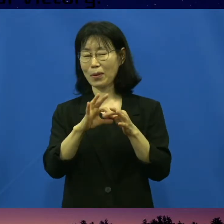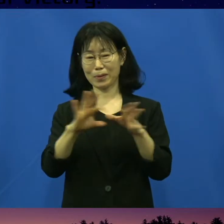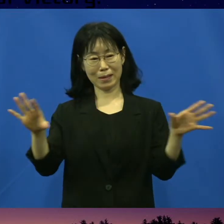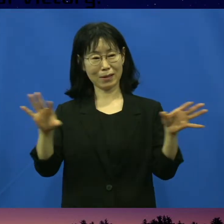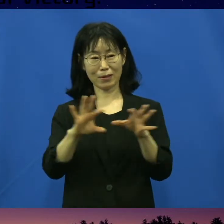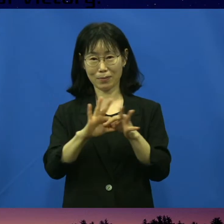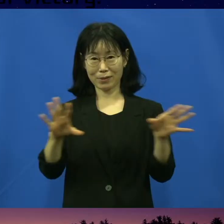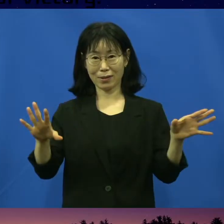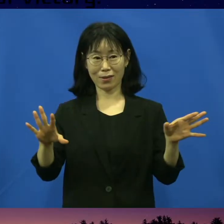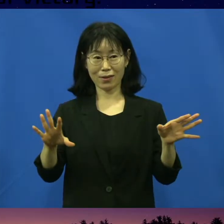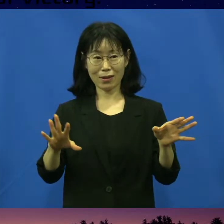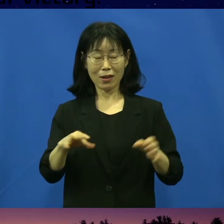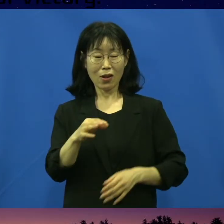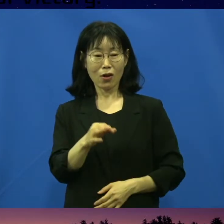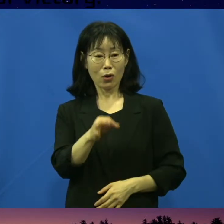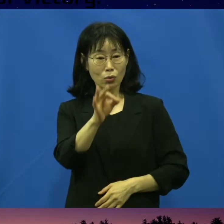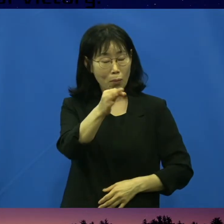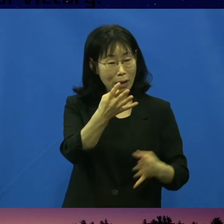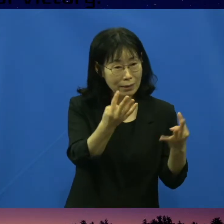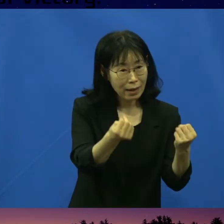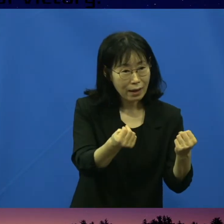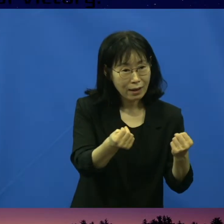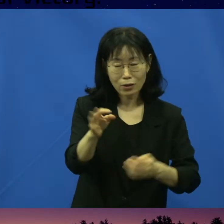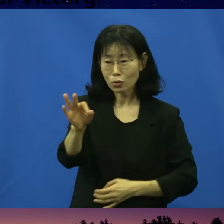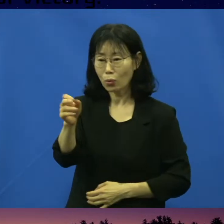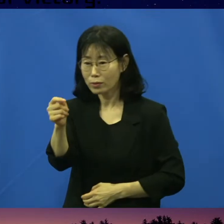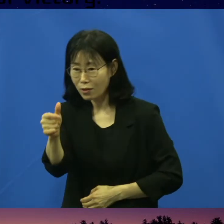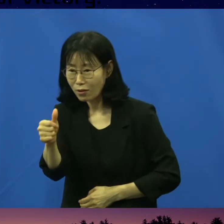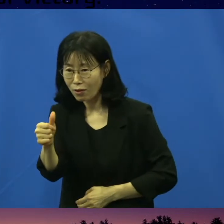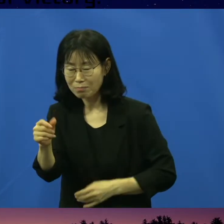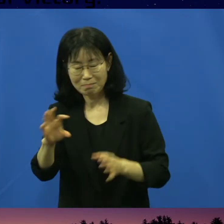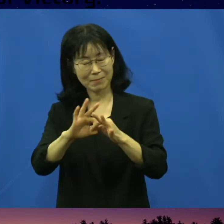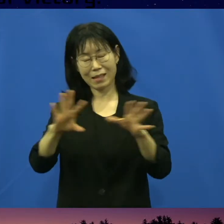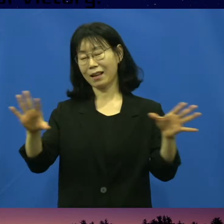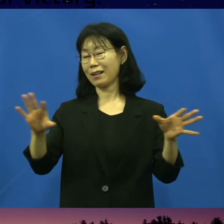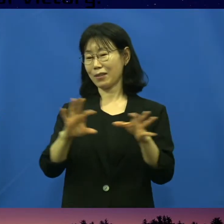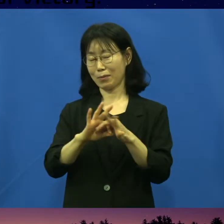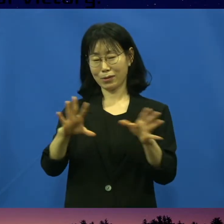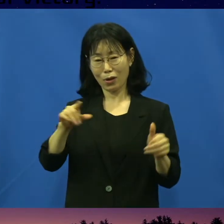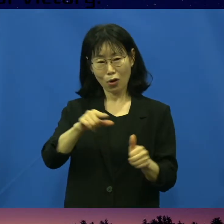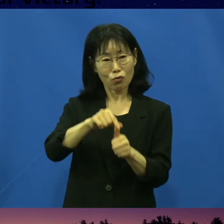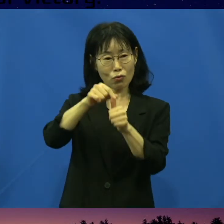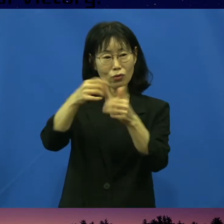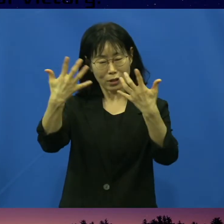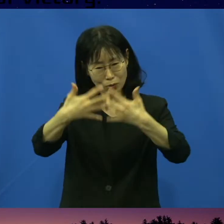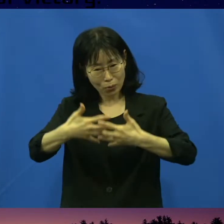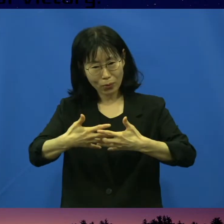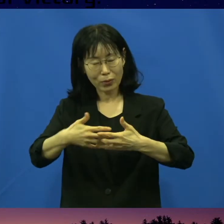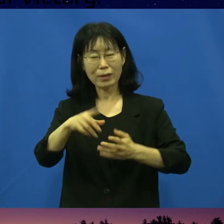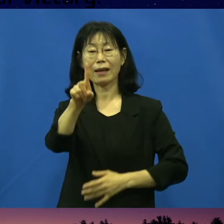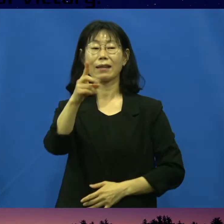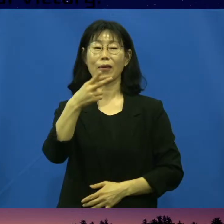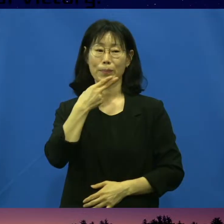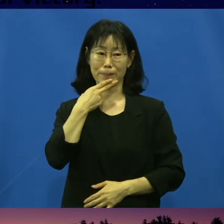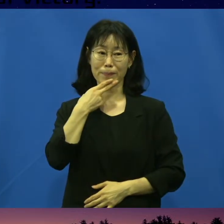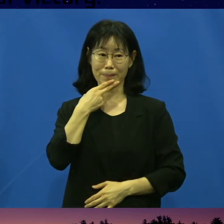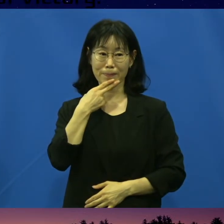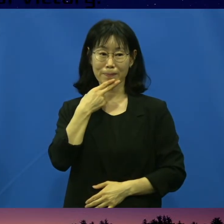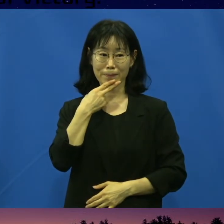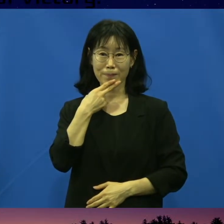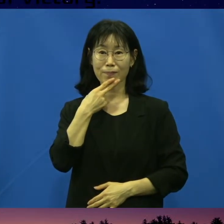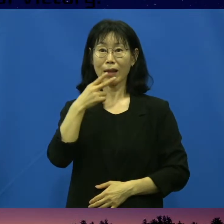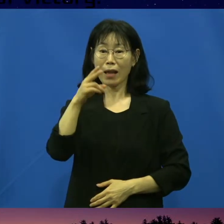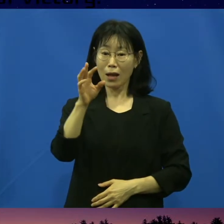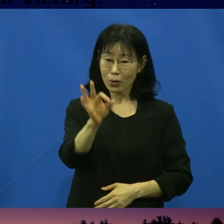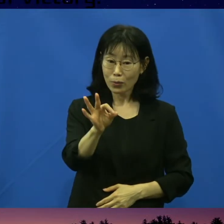재산 유무를 보지 않습니다. 구원을 위해서는 그런 것들은 전혀 조건이 될 수가 없어요. 돈으로 하나님의